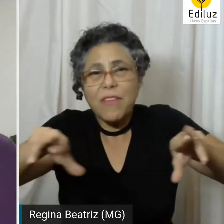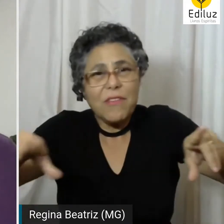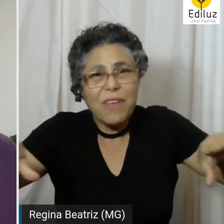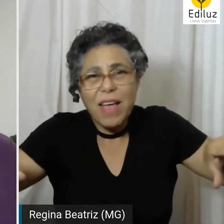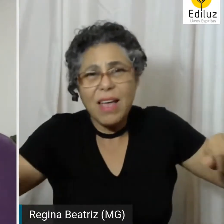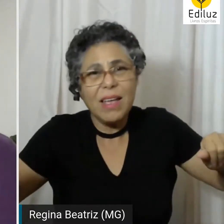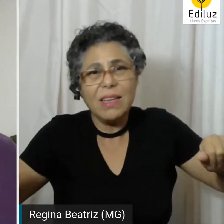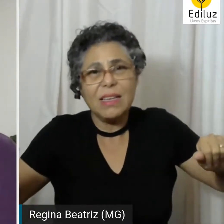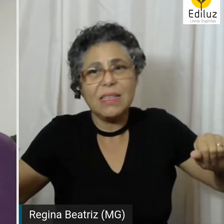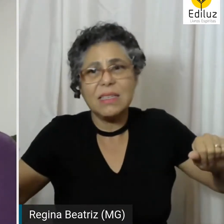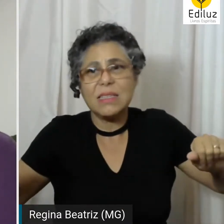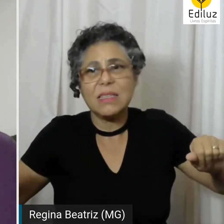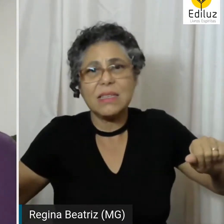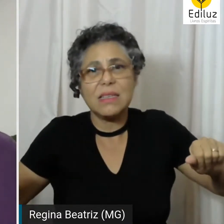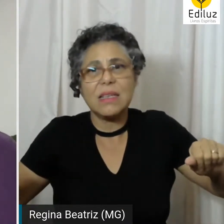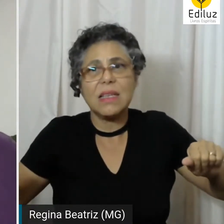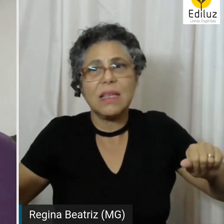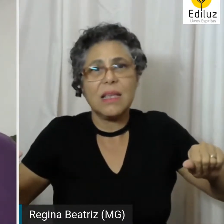apenas é